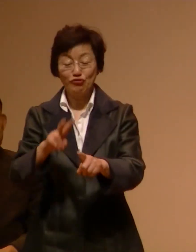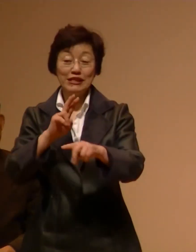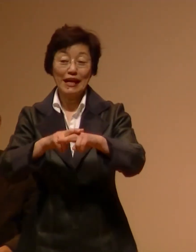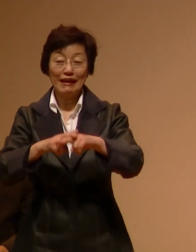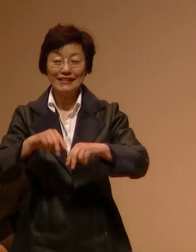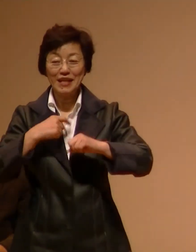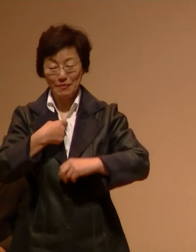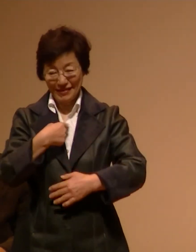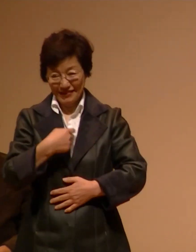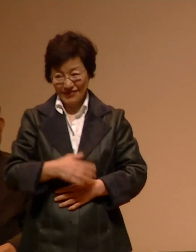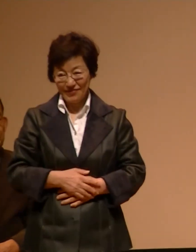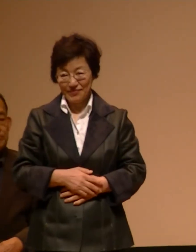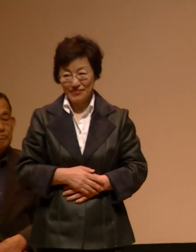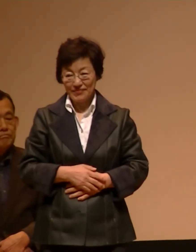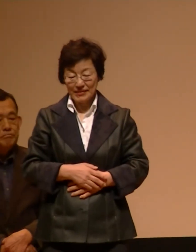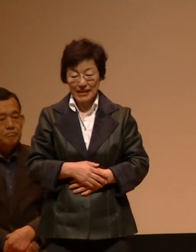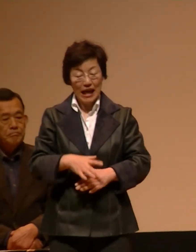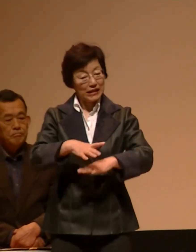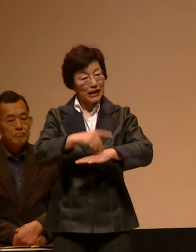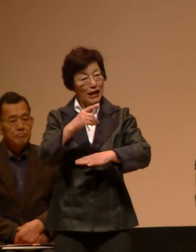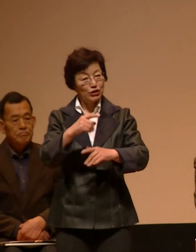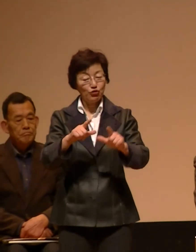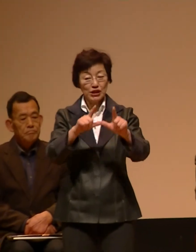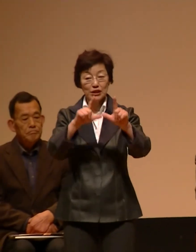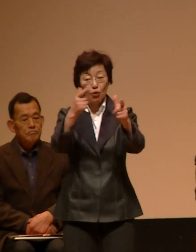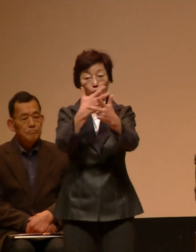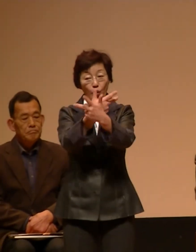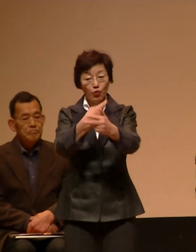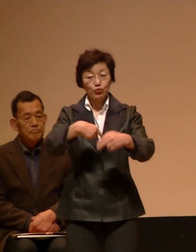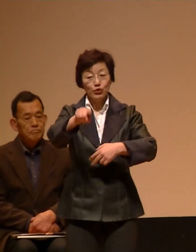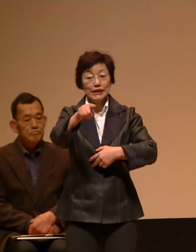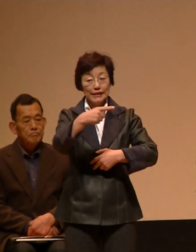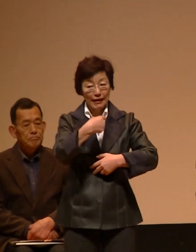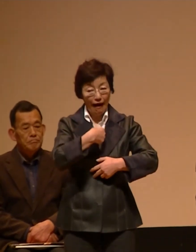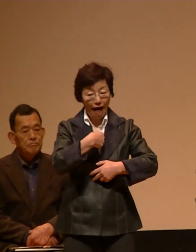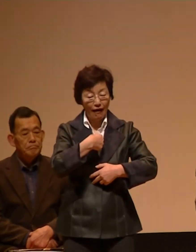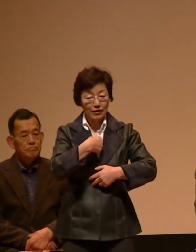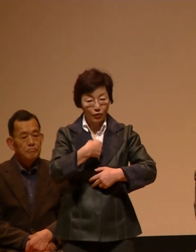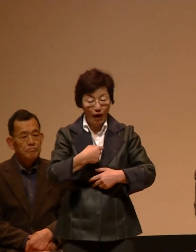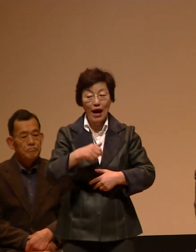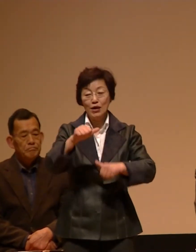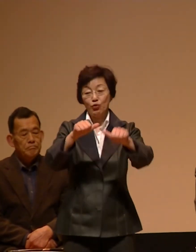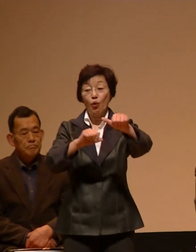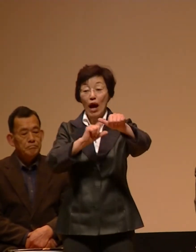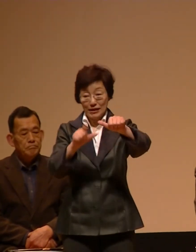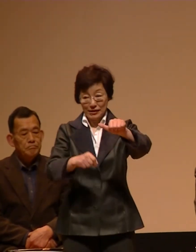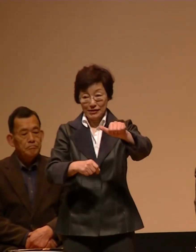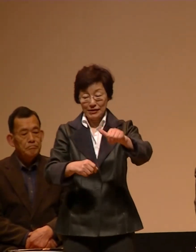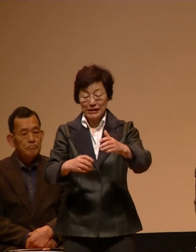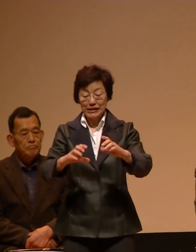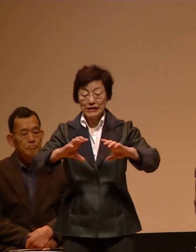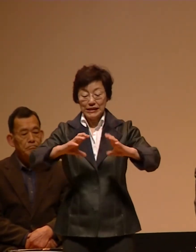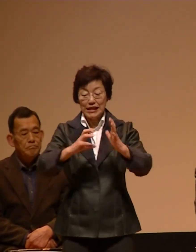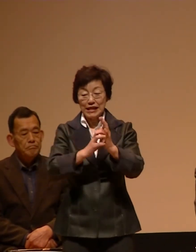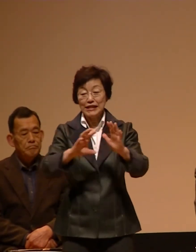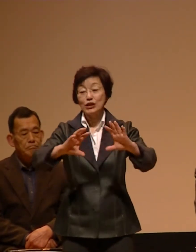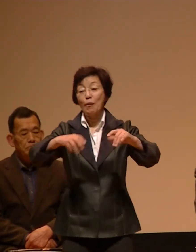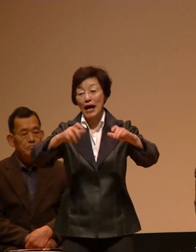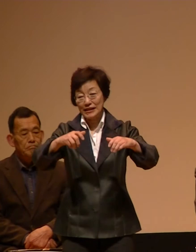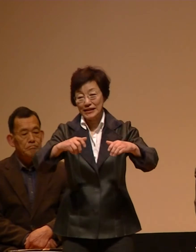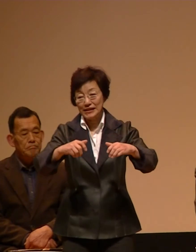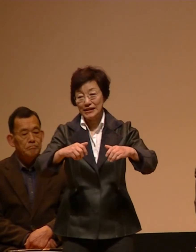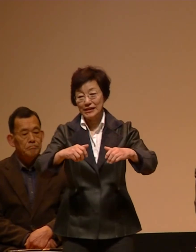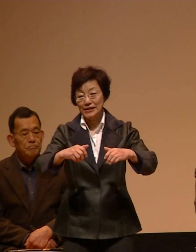めに私が東北を訪れたのは5月です。石巻、南三陸、気仙沼